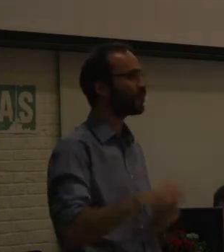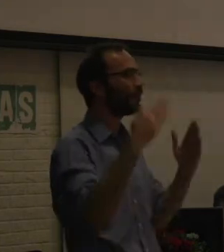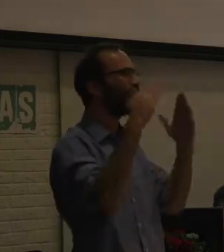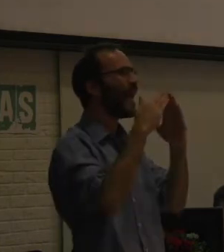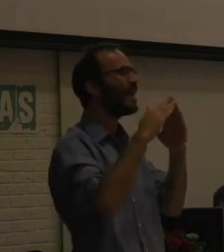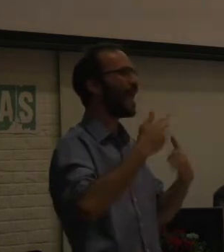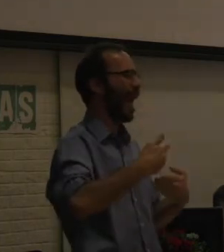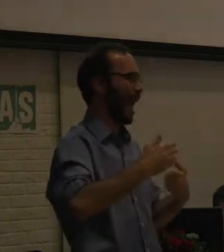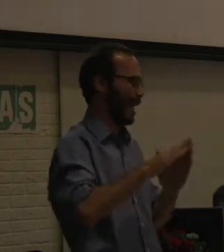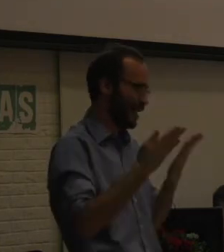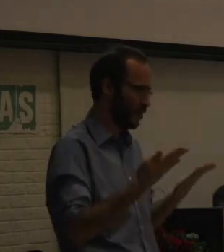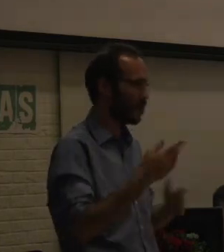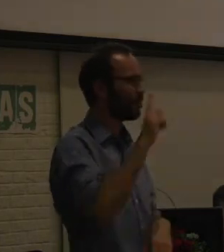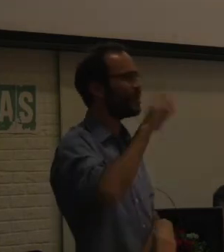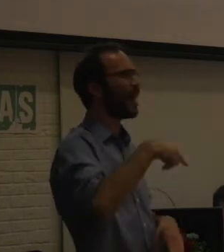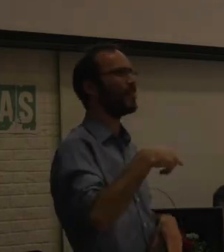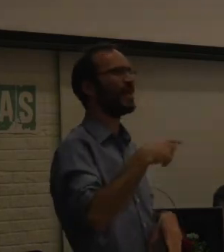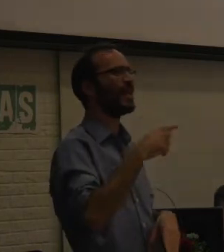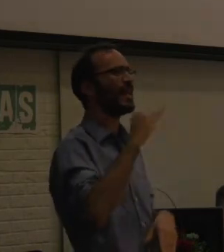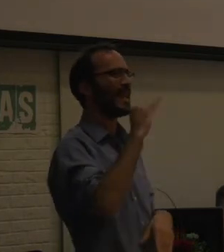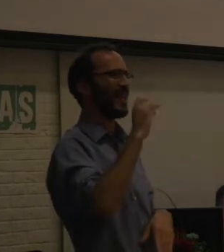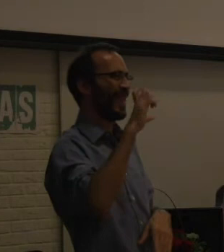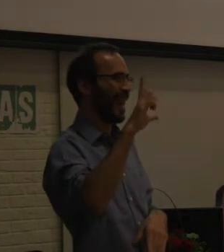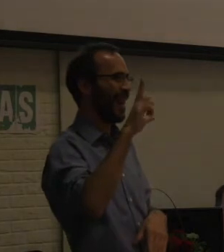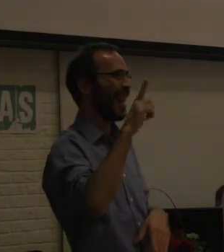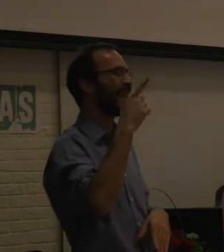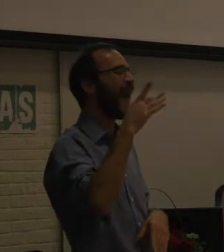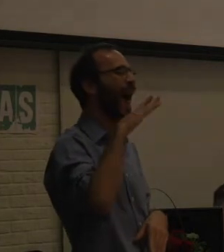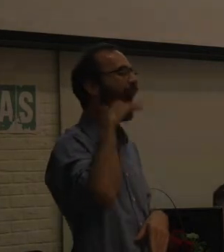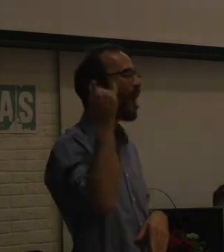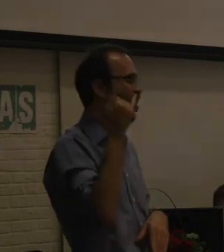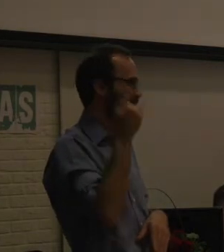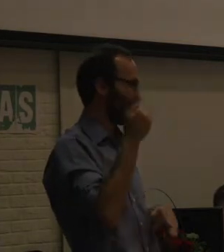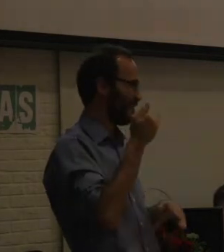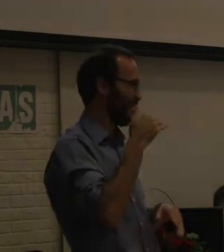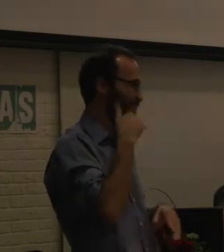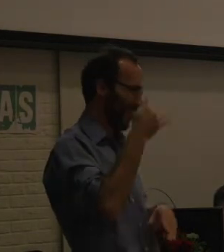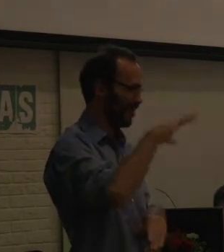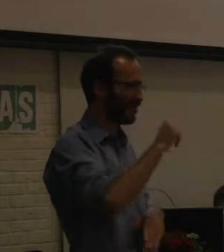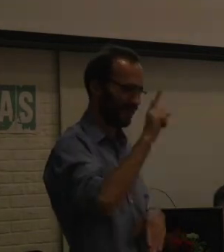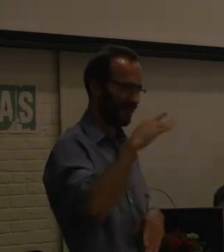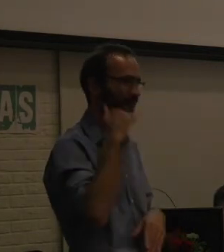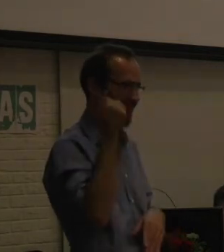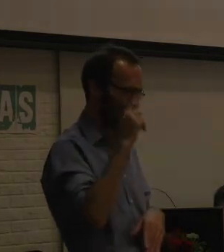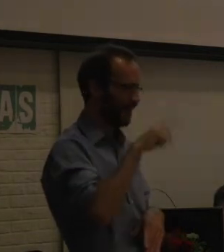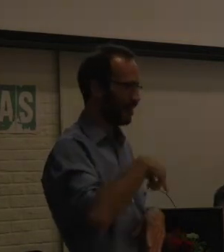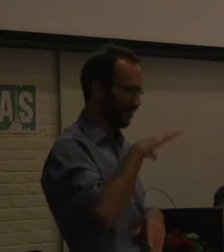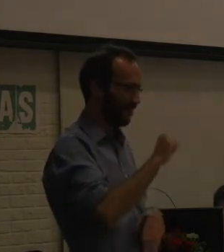pronto también disponible en Kindle de Amazon. Además, en Amazon se puede comprar también el libro en